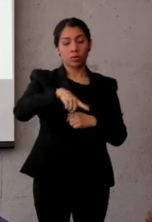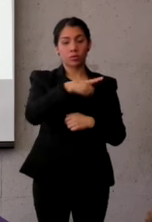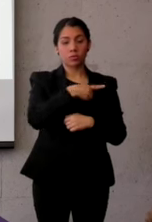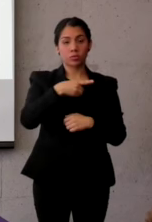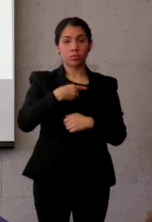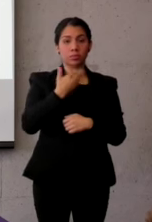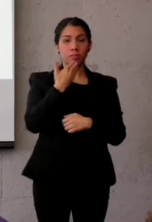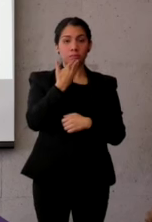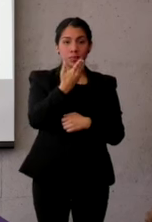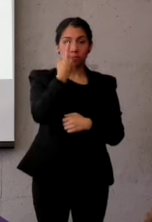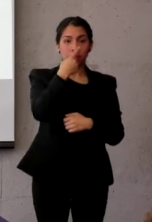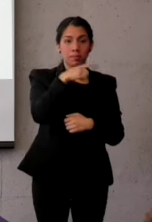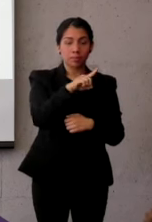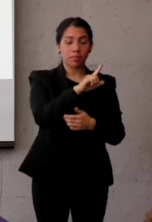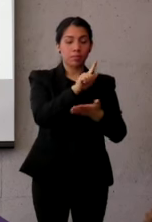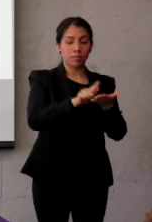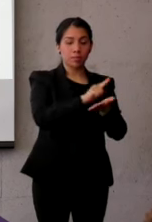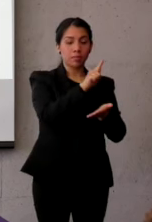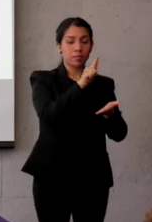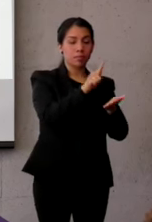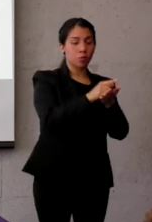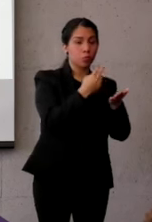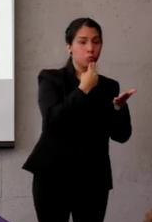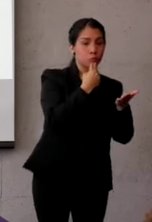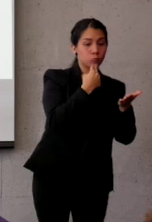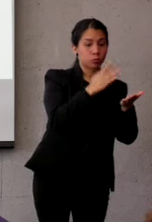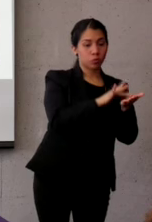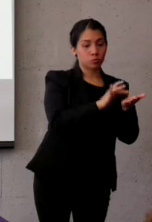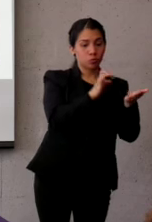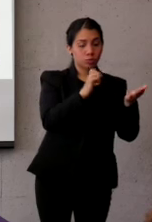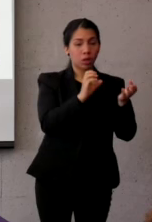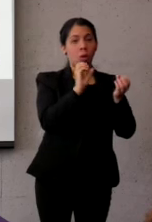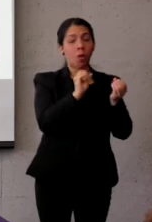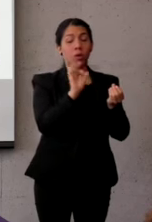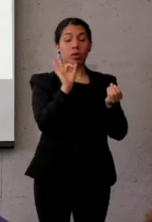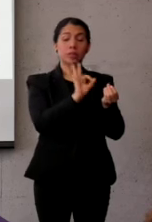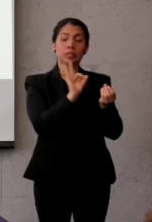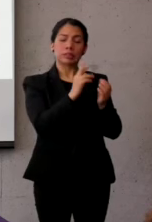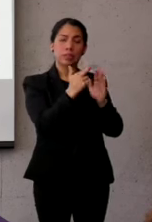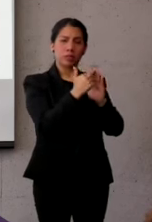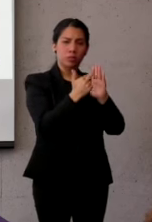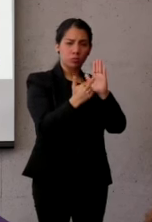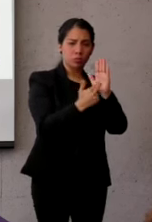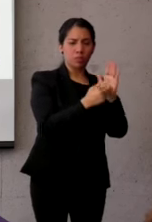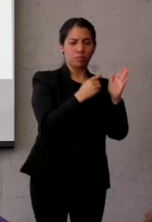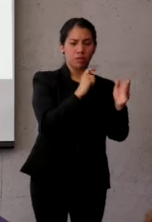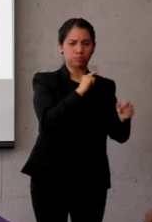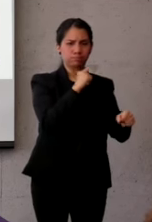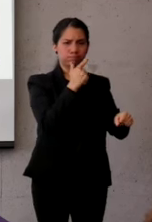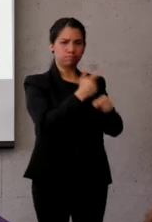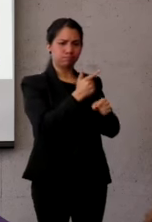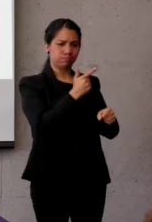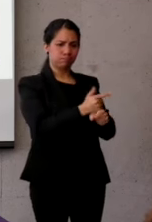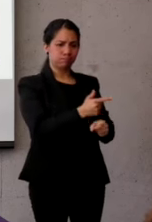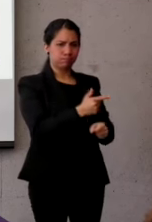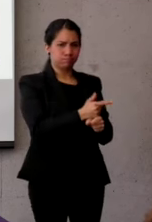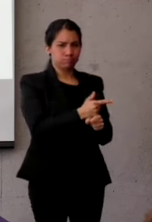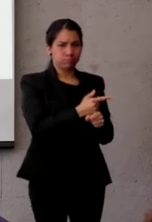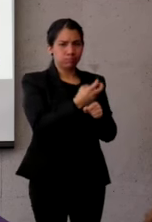aplicación o inaplicación de normas contrarias a derechos humanos y a ese